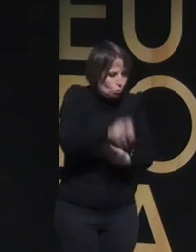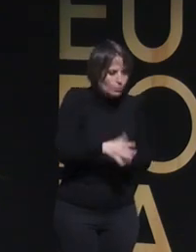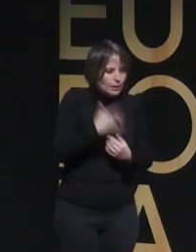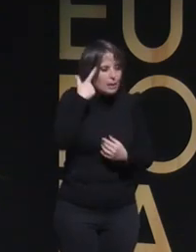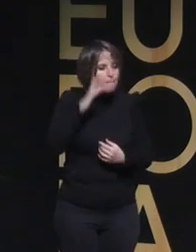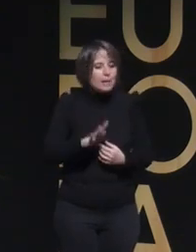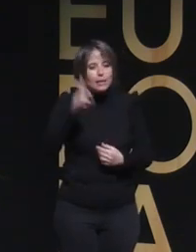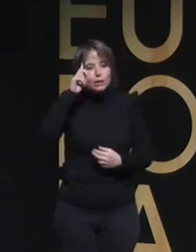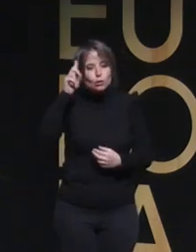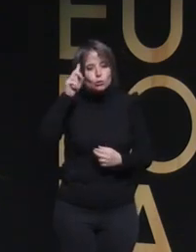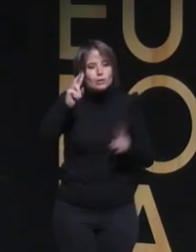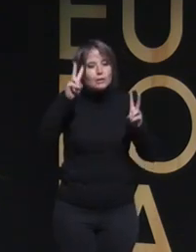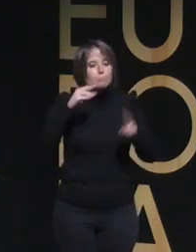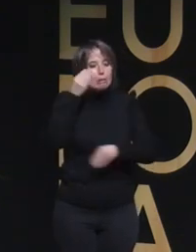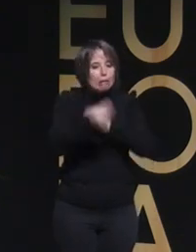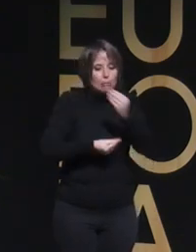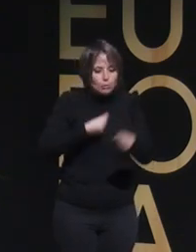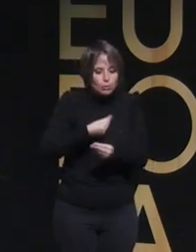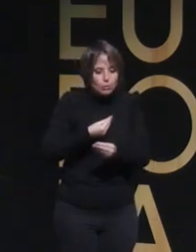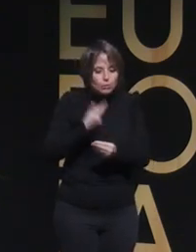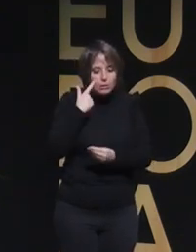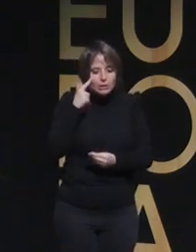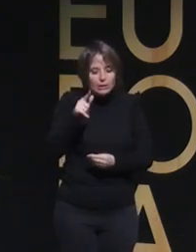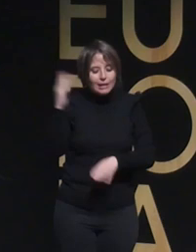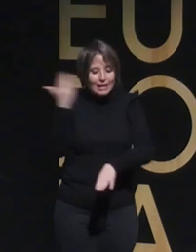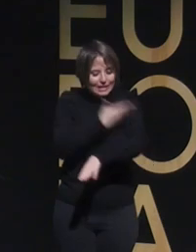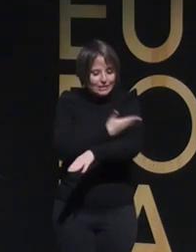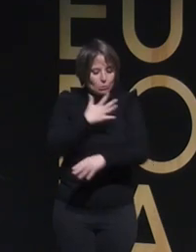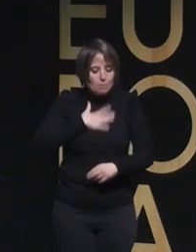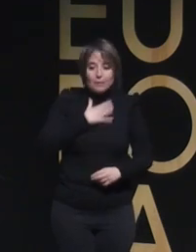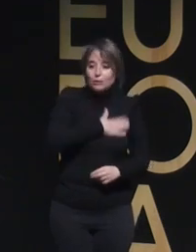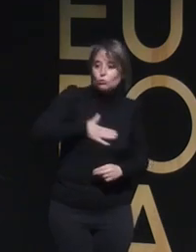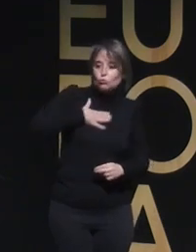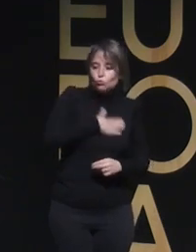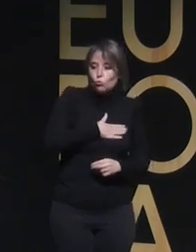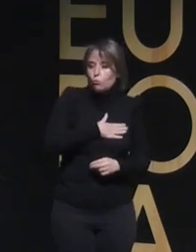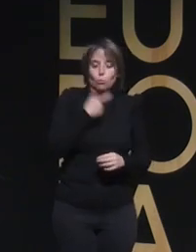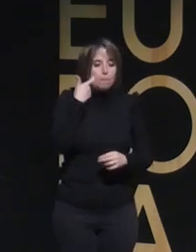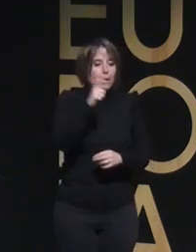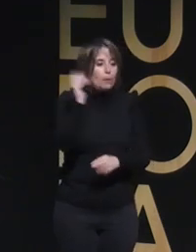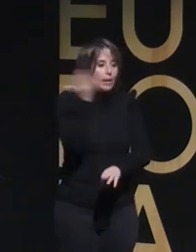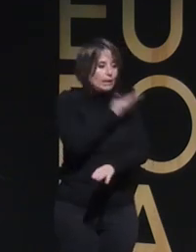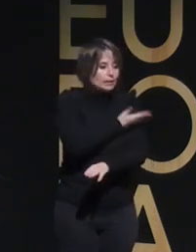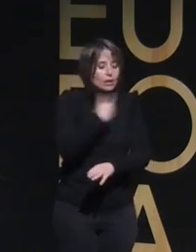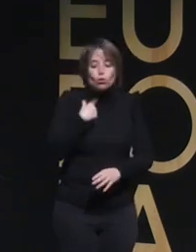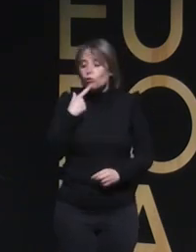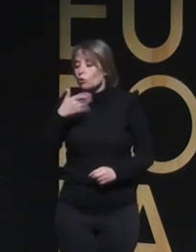sensación de las ideas a las damas que hacemos algo. Y es verdad que yo hablo mucho del castigo porque para mí es cómodo esa palabra. O sea, yo cuando le digo a mi hija, has